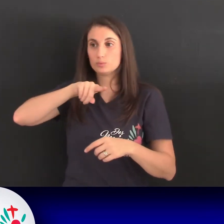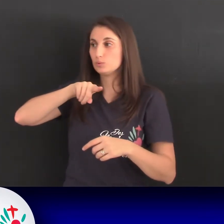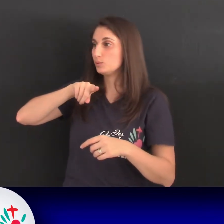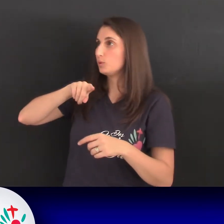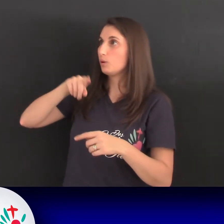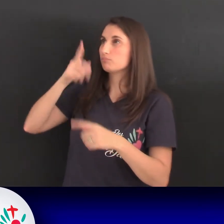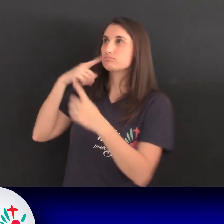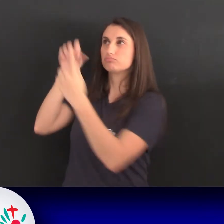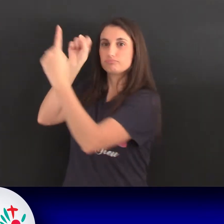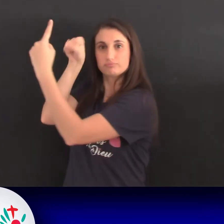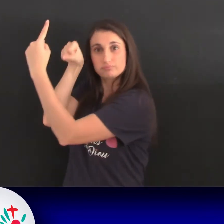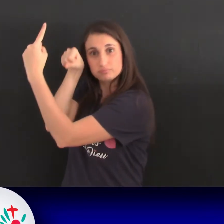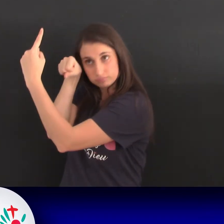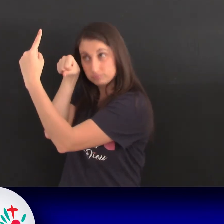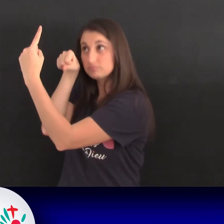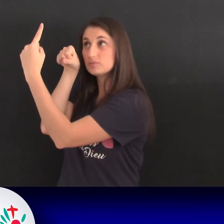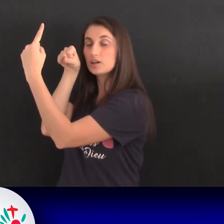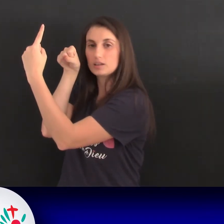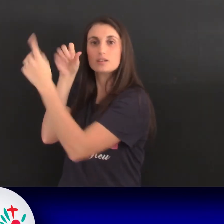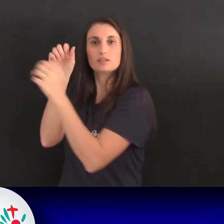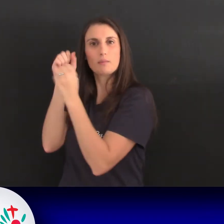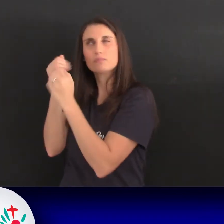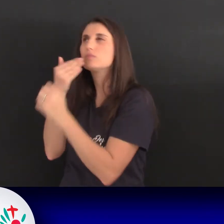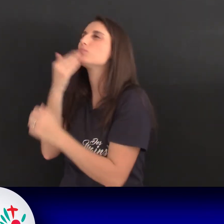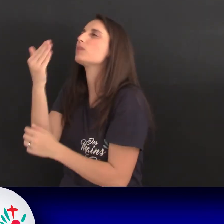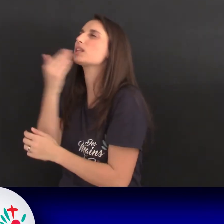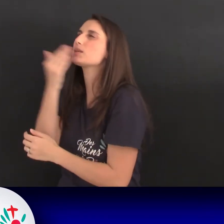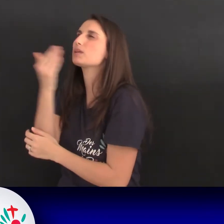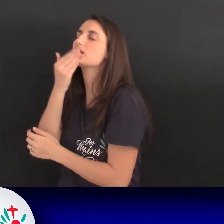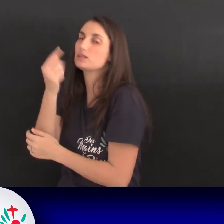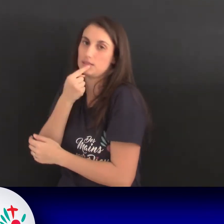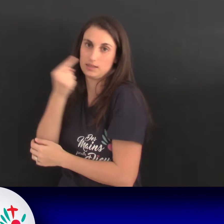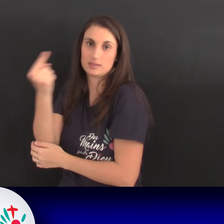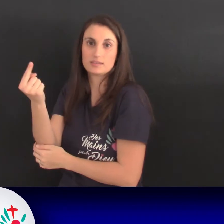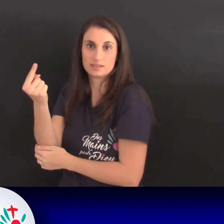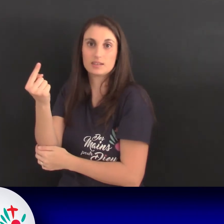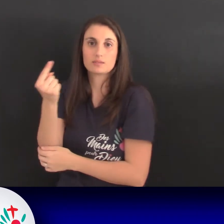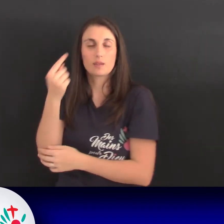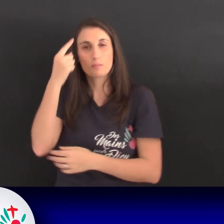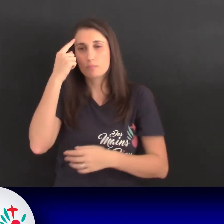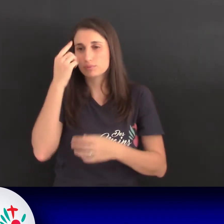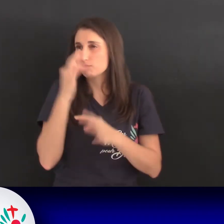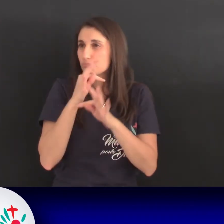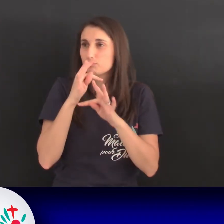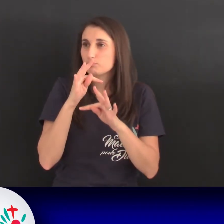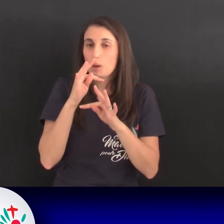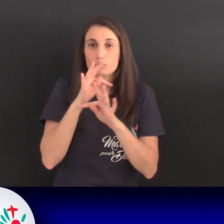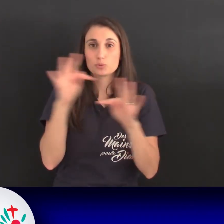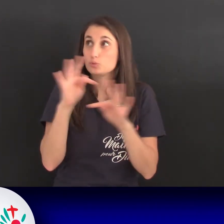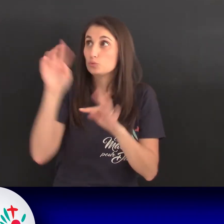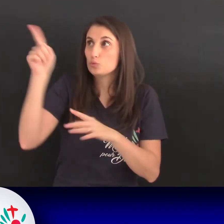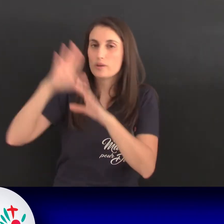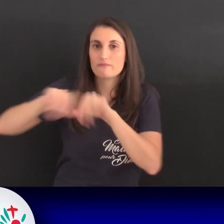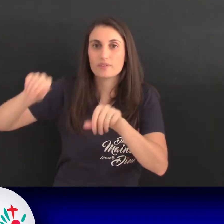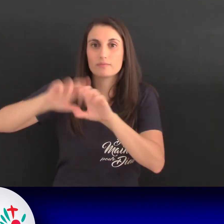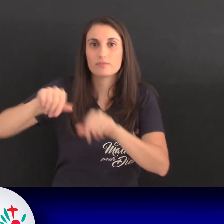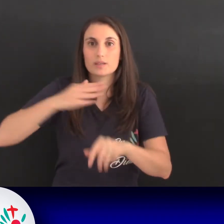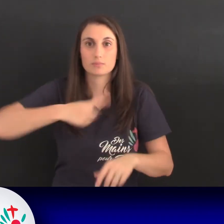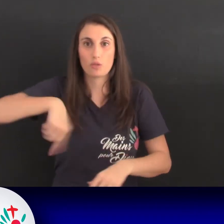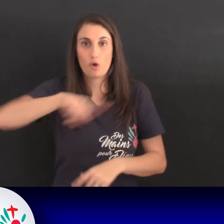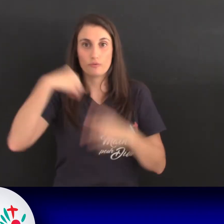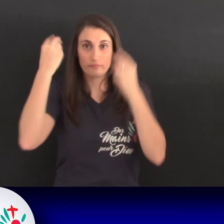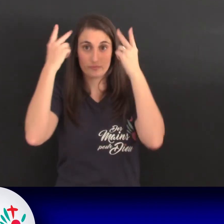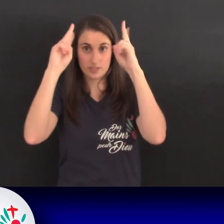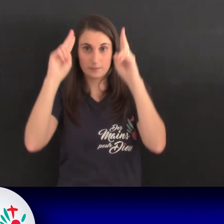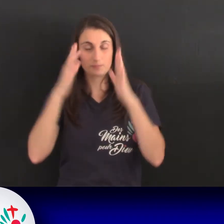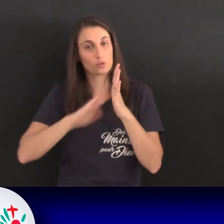devant notre Dieu, mais que nous puissions vraiment le remercier pour tout ce qu'il a fait dans notre vie, tout ce qu'il fera encore. Alléluia. Chantons